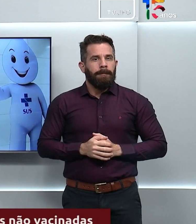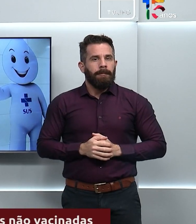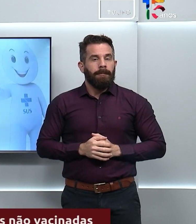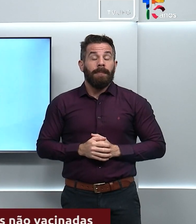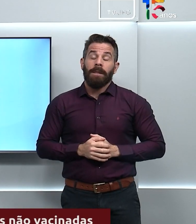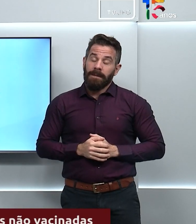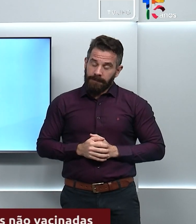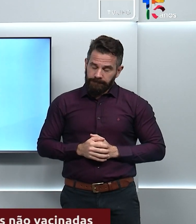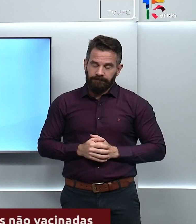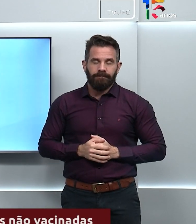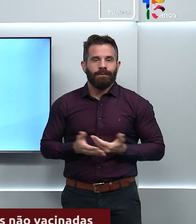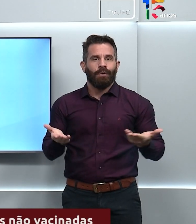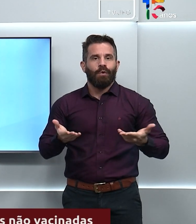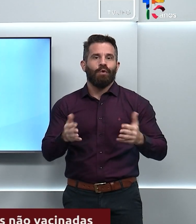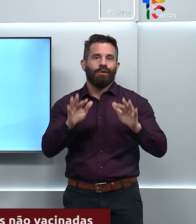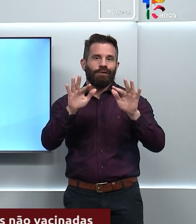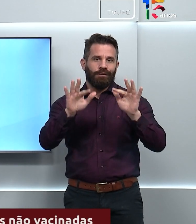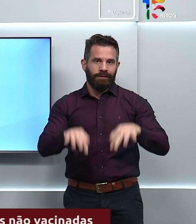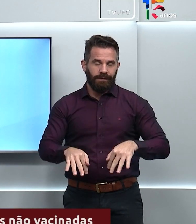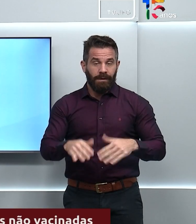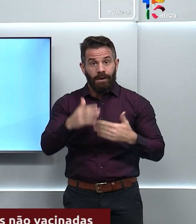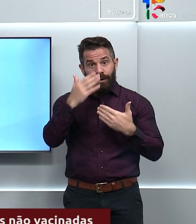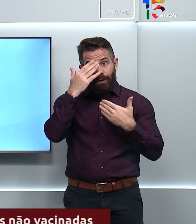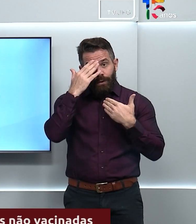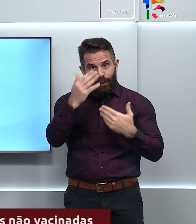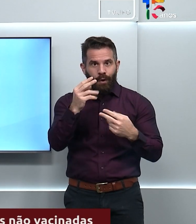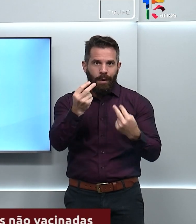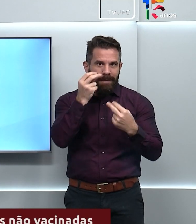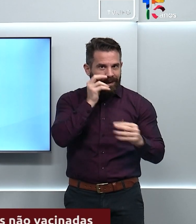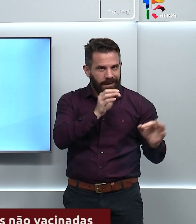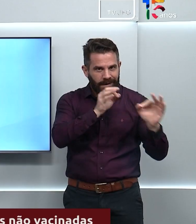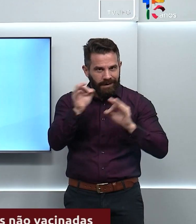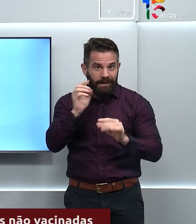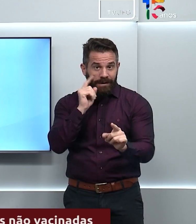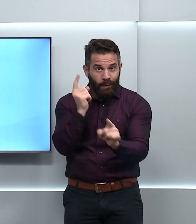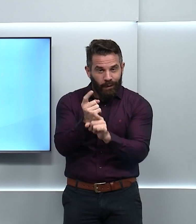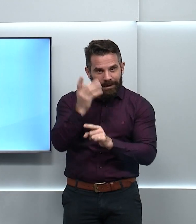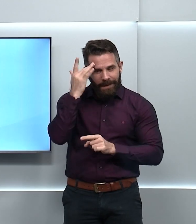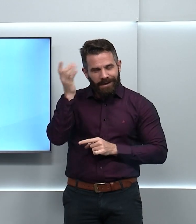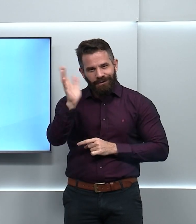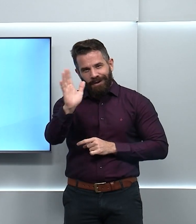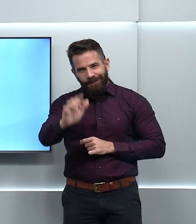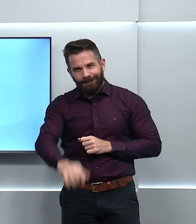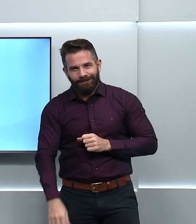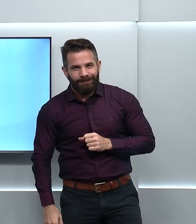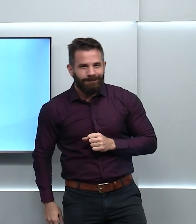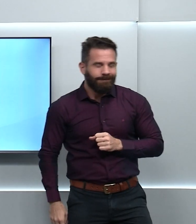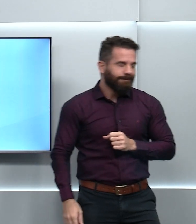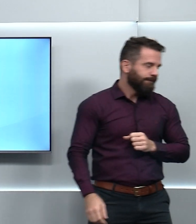Assim que a gente encerra o nosso programa de hoje. Muito obrigada pela sua presença. Até amanhã. Tchau, tchau.